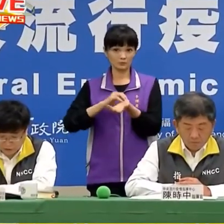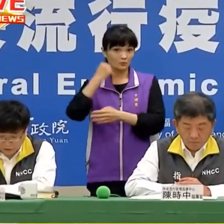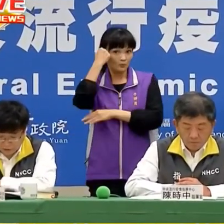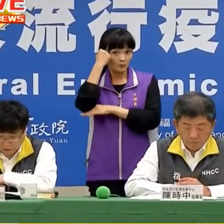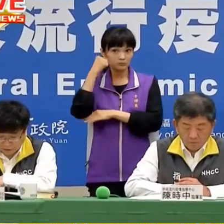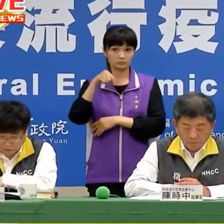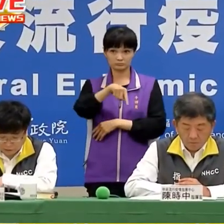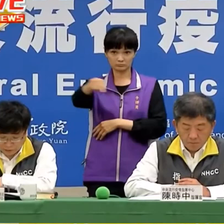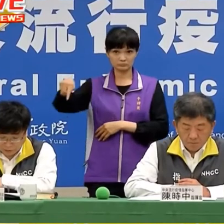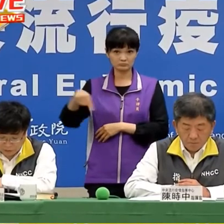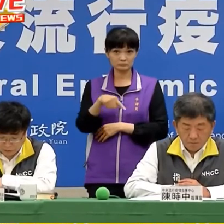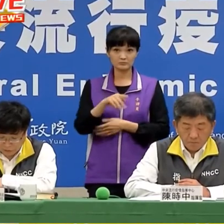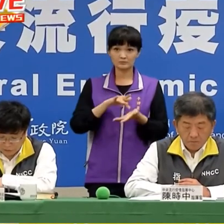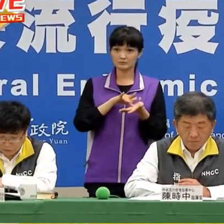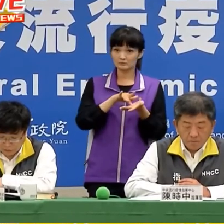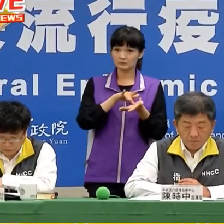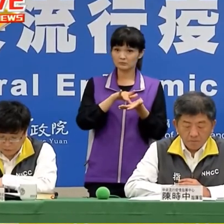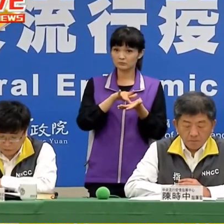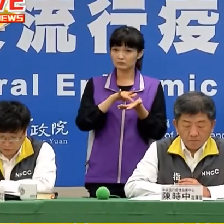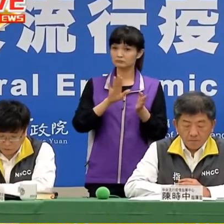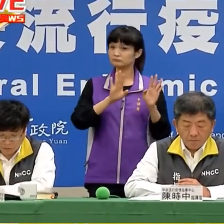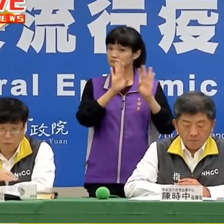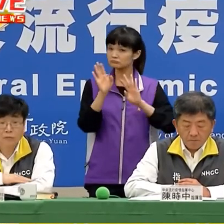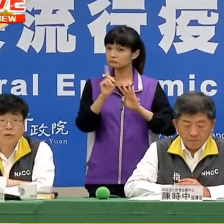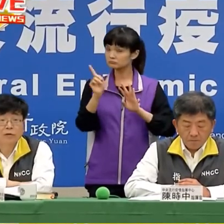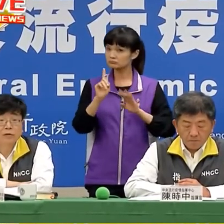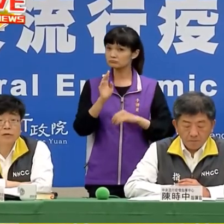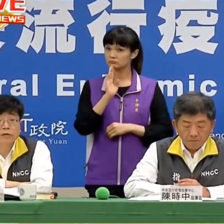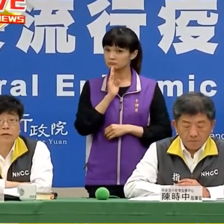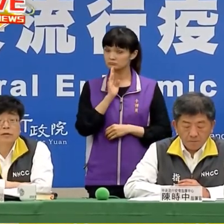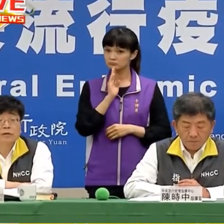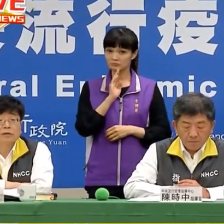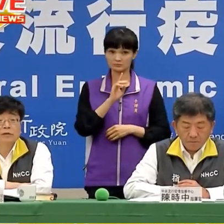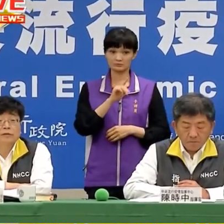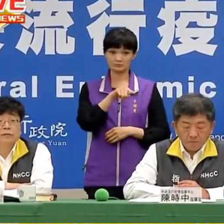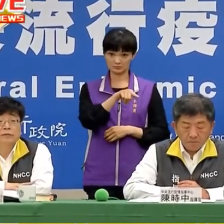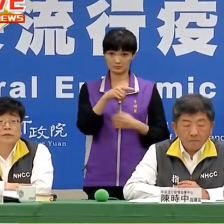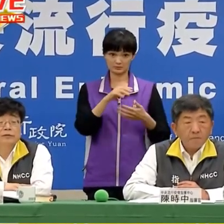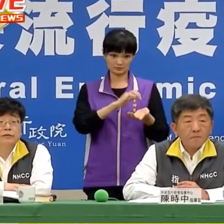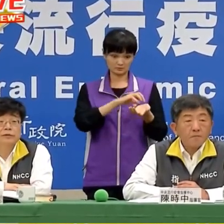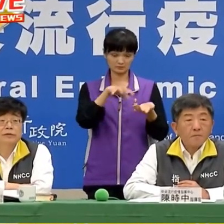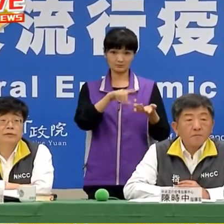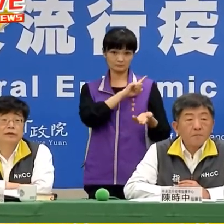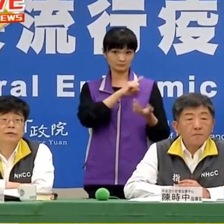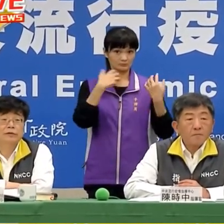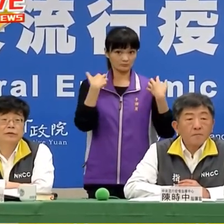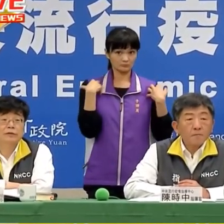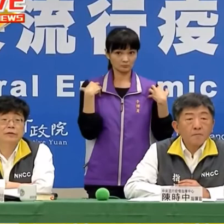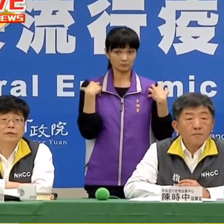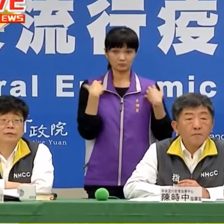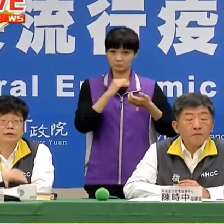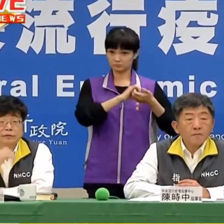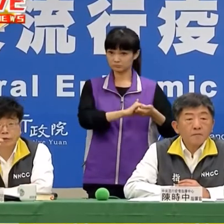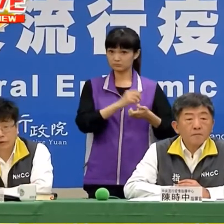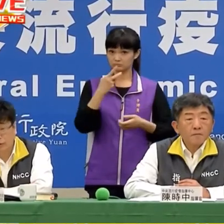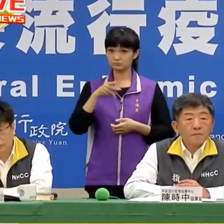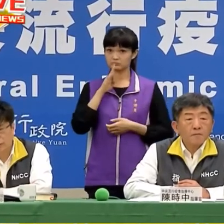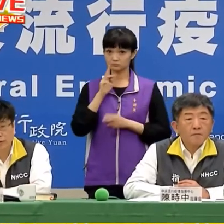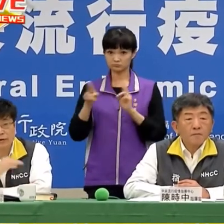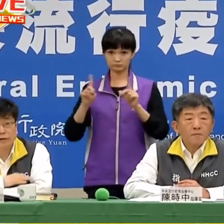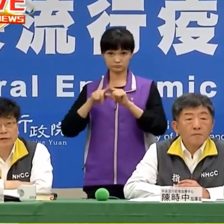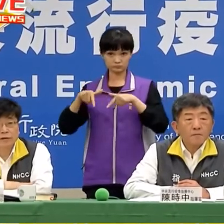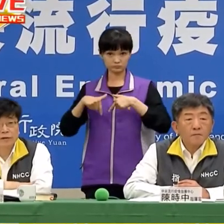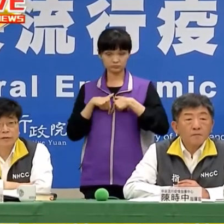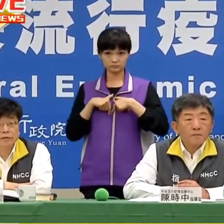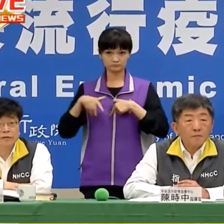啊，就他们使用的药物是收治医院自己决定呢，还是指挥中心这边会统